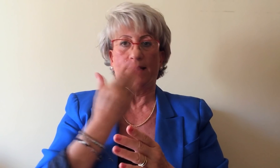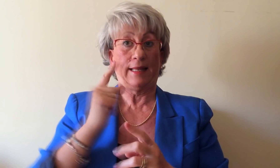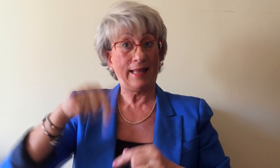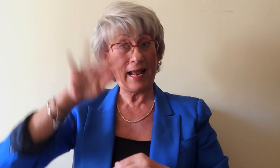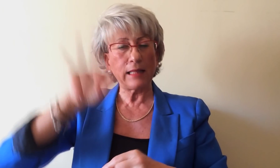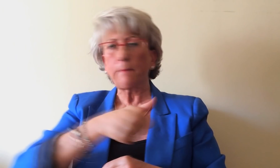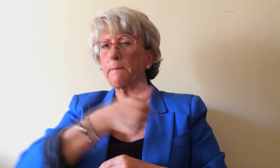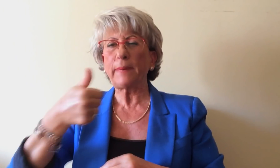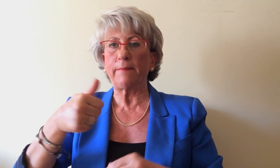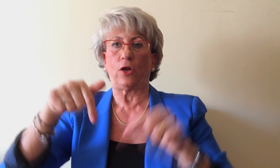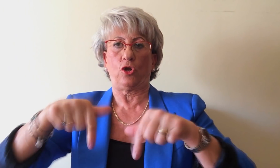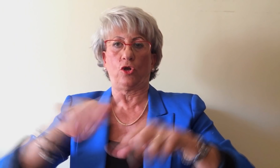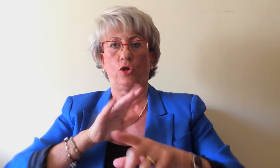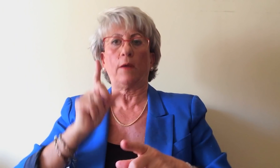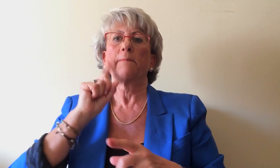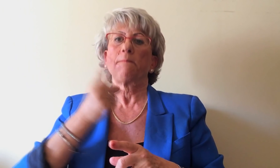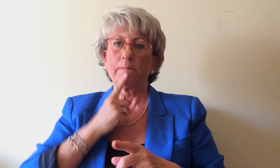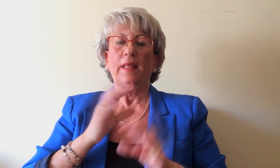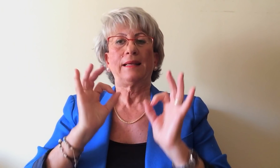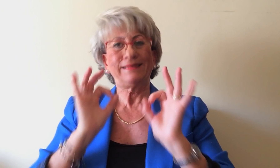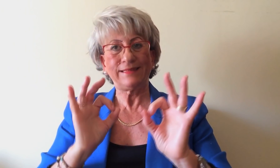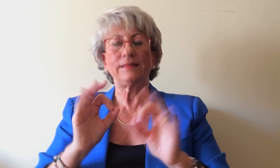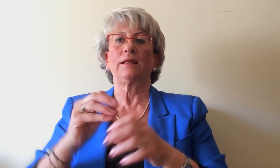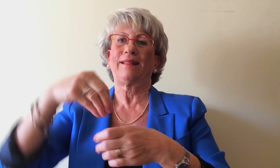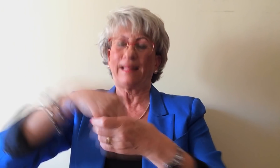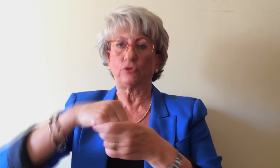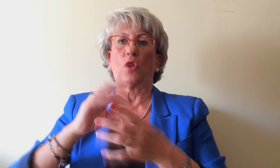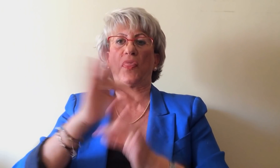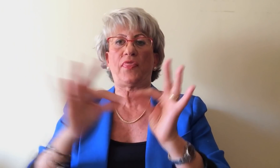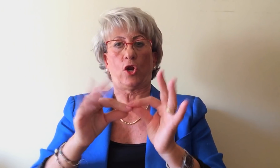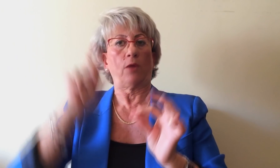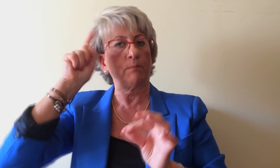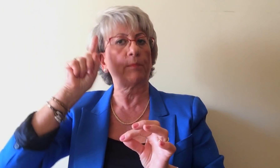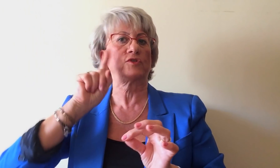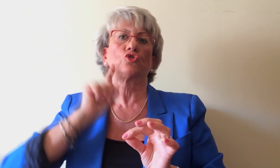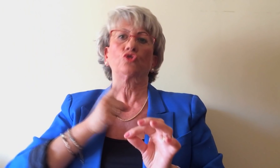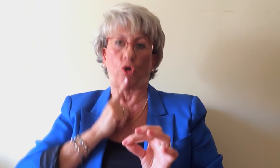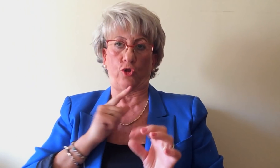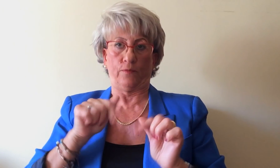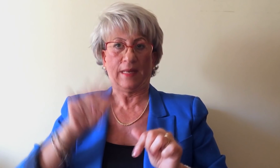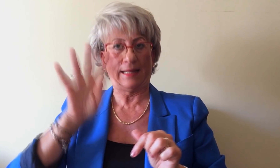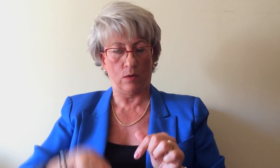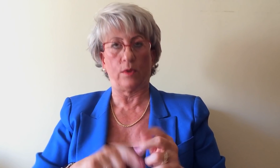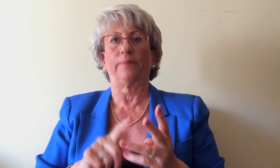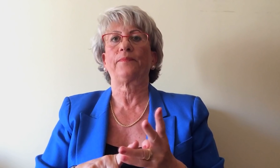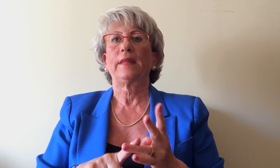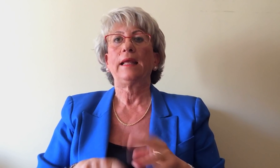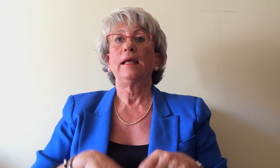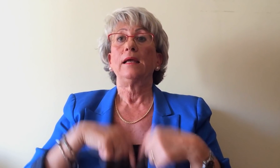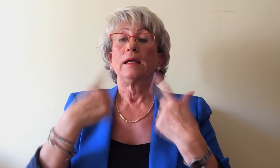professors oïdors en els cicles, i aquí vam ser pioners en incorporar professorat sord en els cicles, aquí a Catalunya.